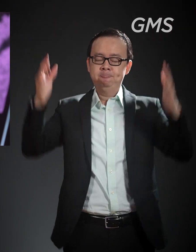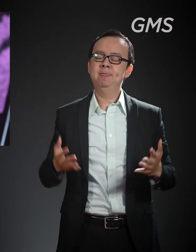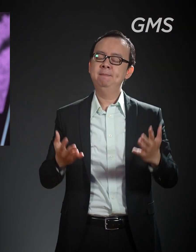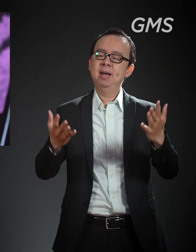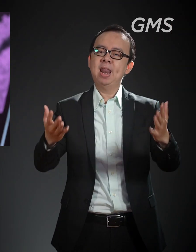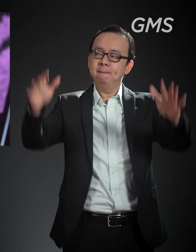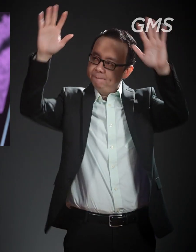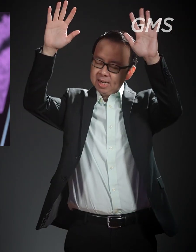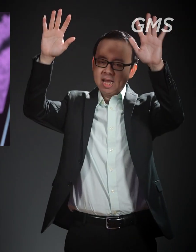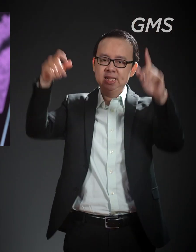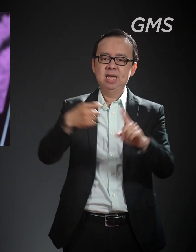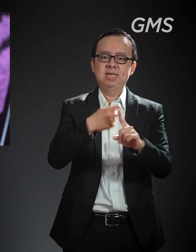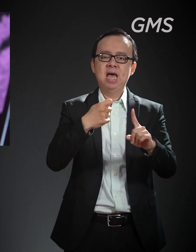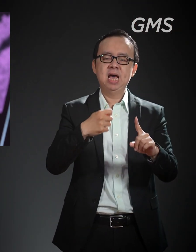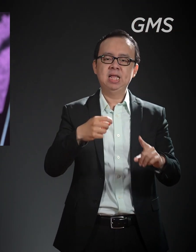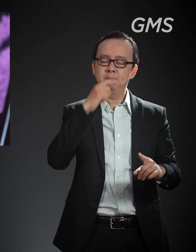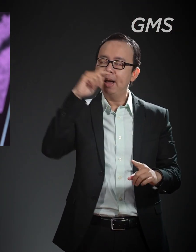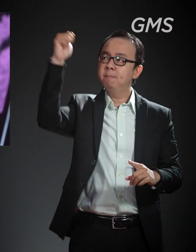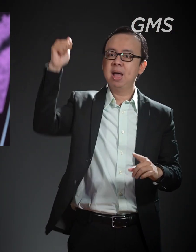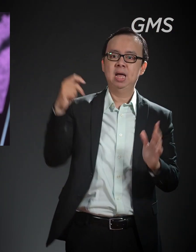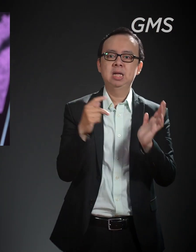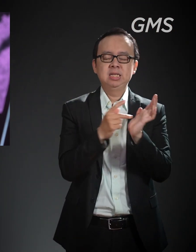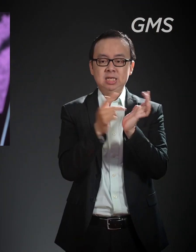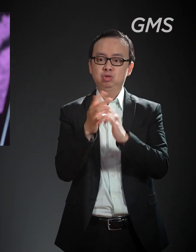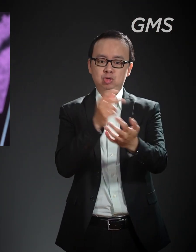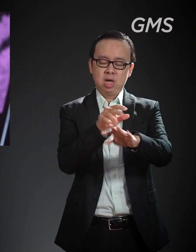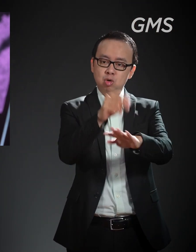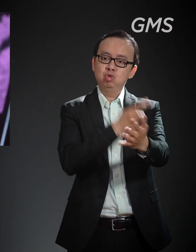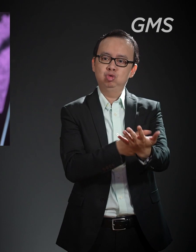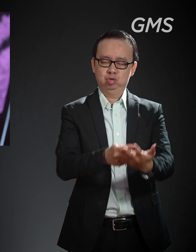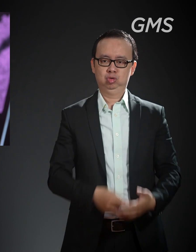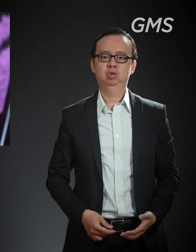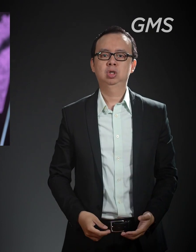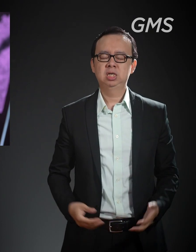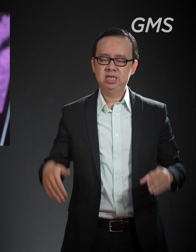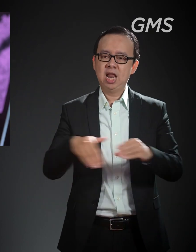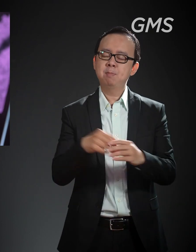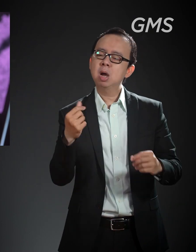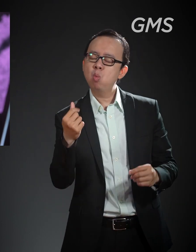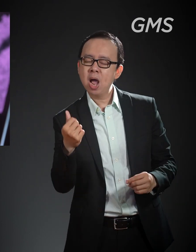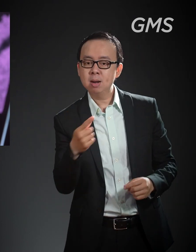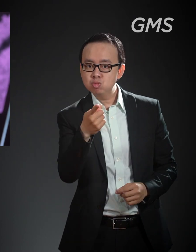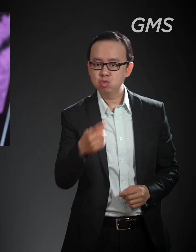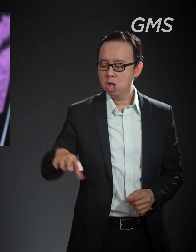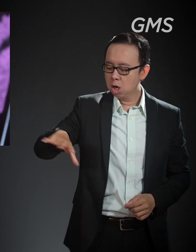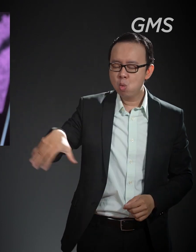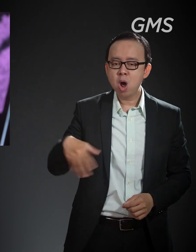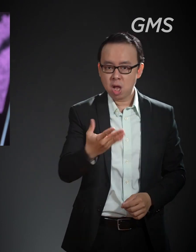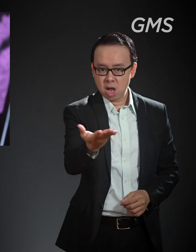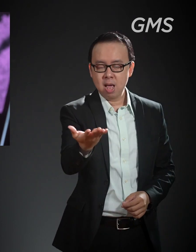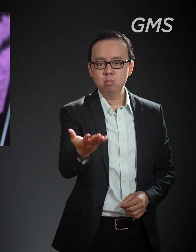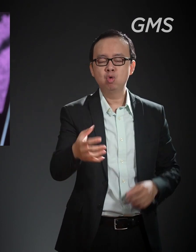Allah Roh Kudus. Pekerjaan dan keuangan-Mu pun dalam campur tangan Tuhan. Keluarga-Mu diberikan damai